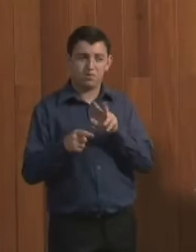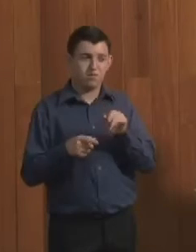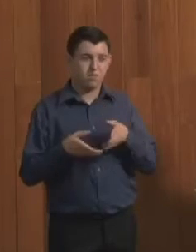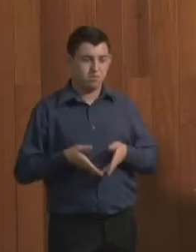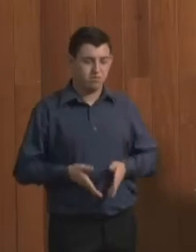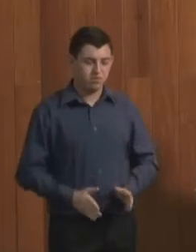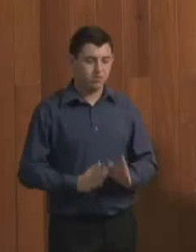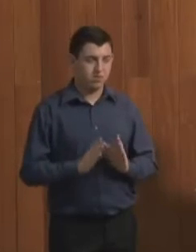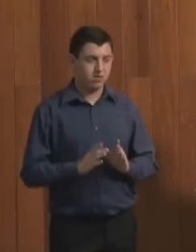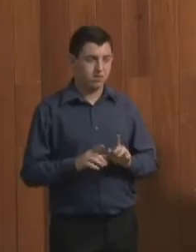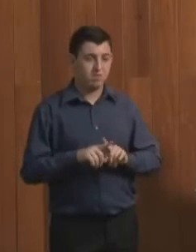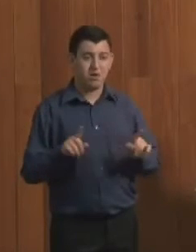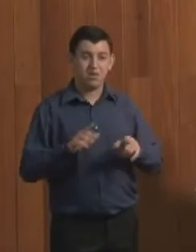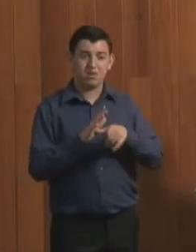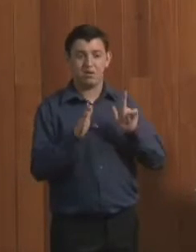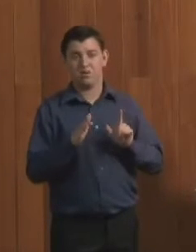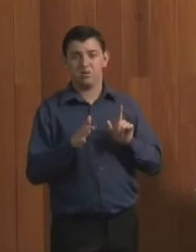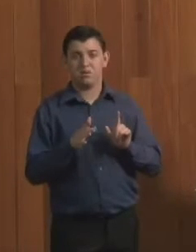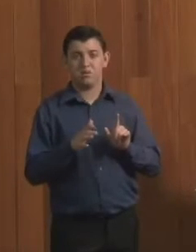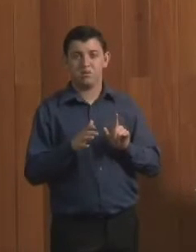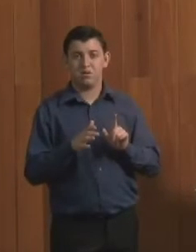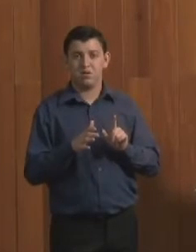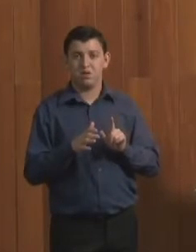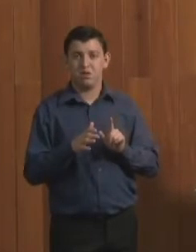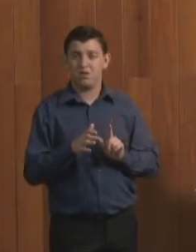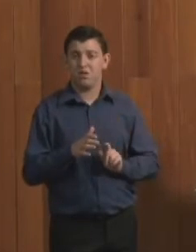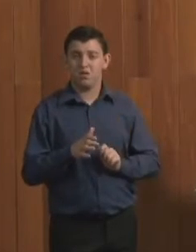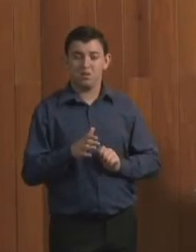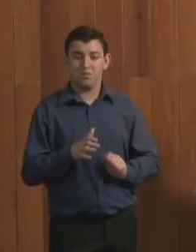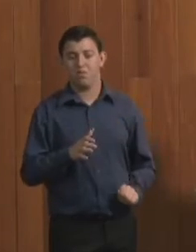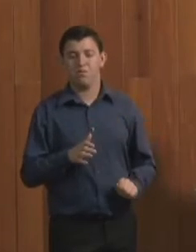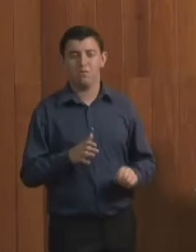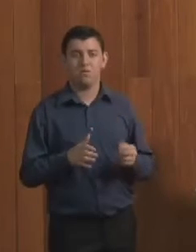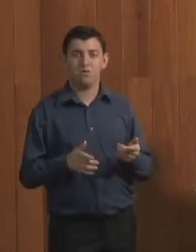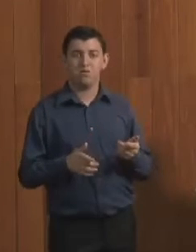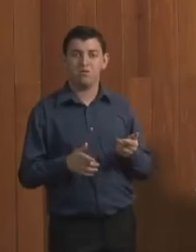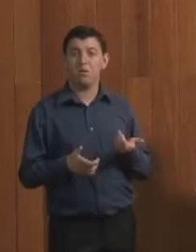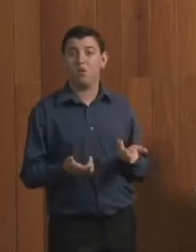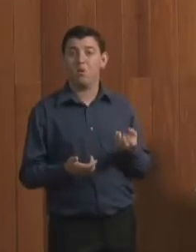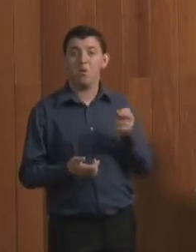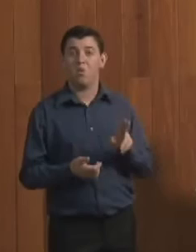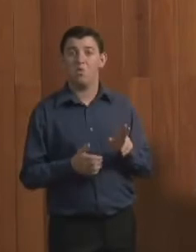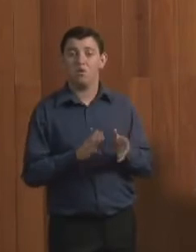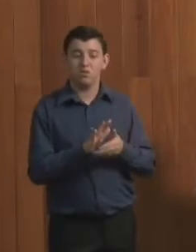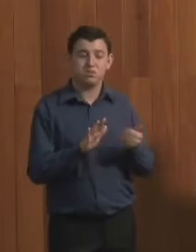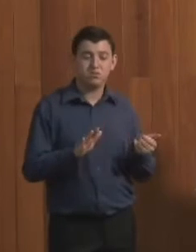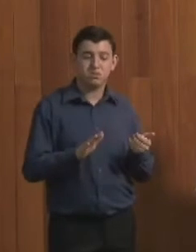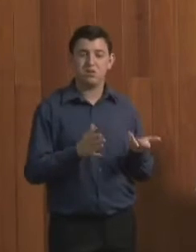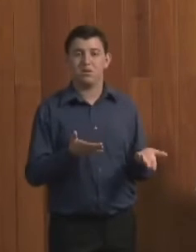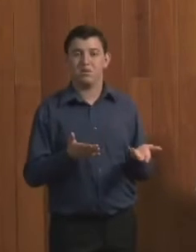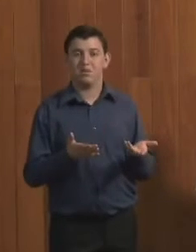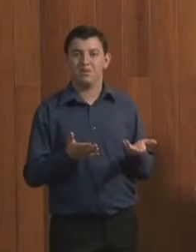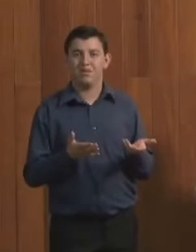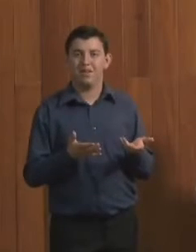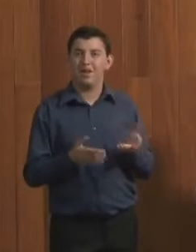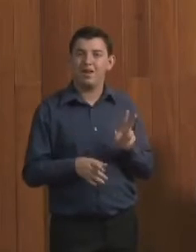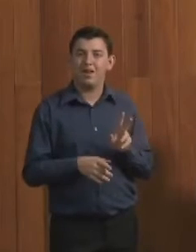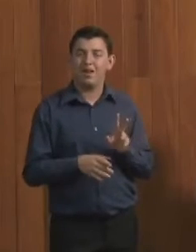criança e não se trabalha com a família como um todo. Isso tem provocado situações